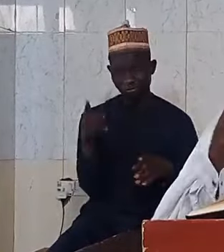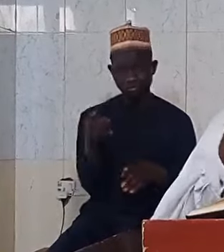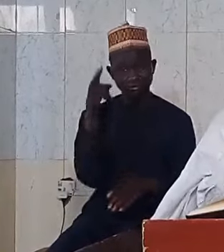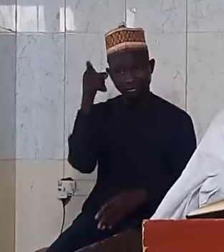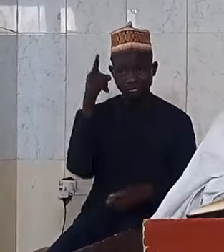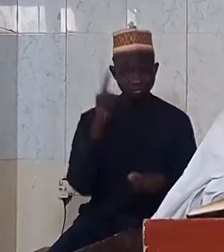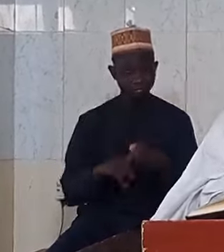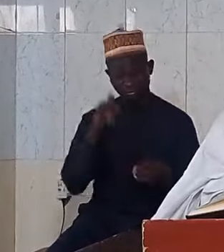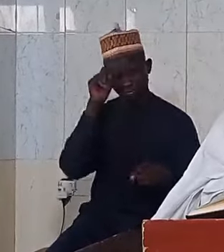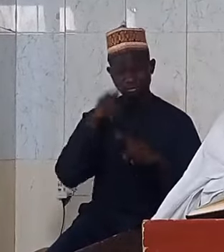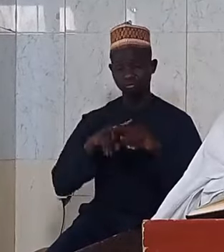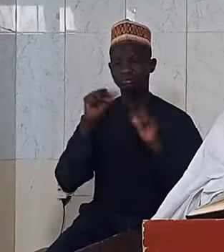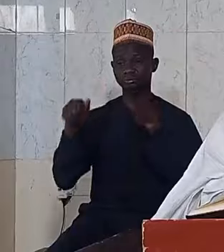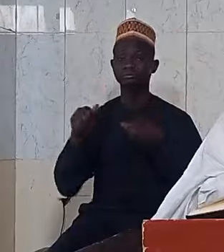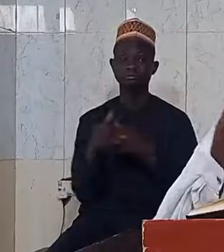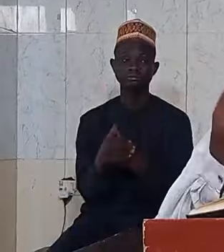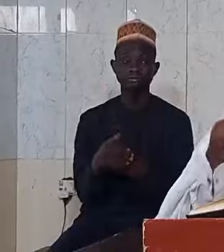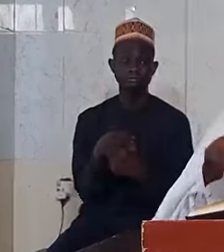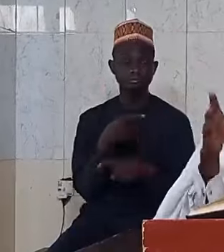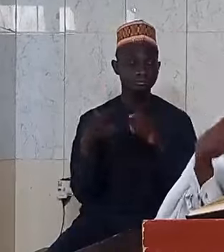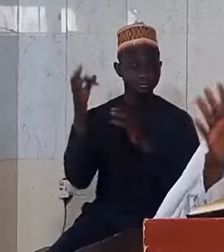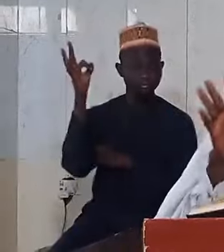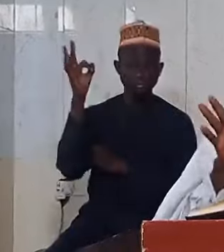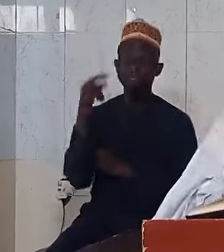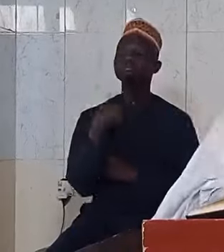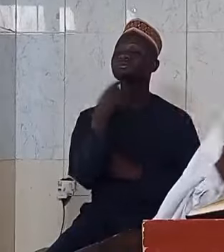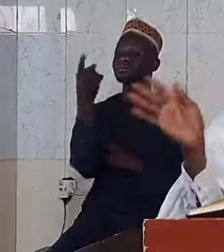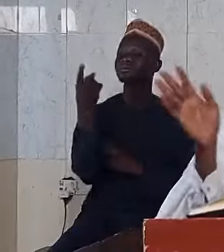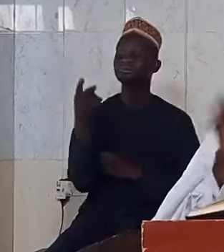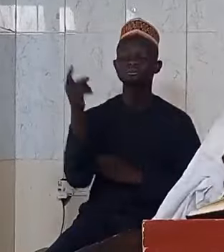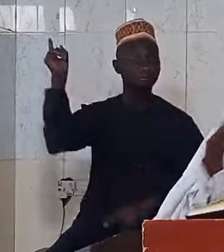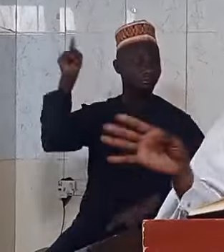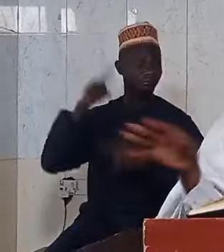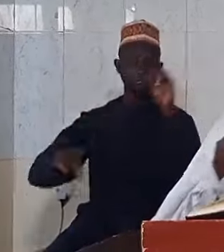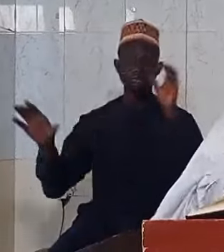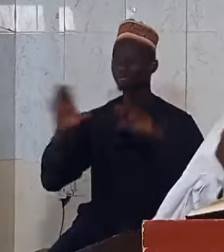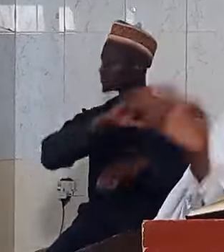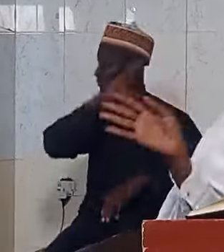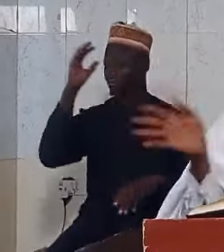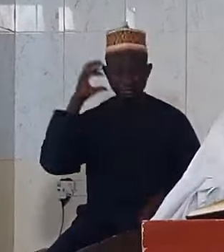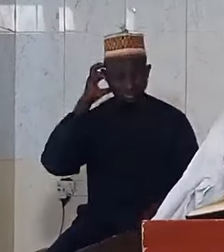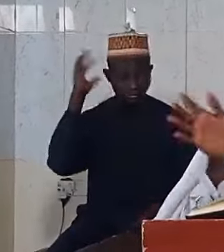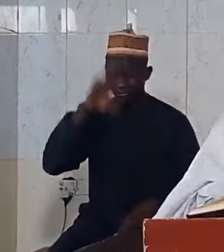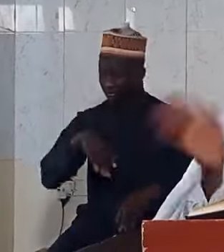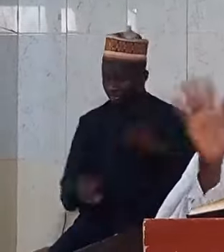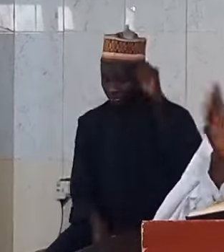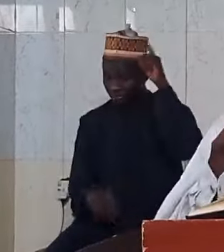ne ka yadda zai iya amma Allah ya gaya mana cewa ba za su iya ba ba sa ji ba sa